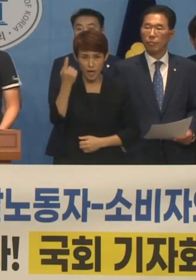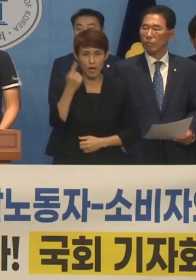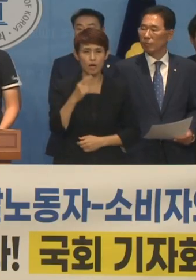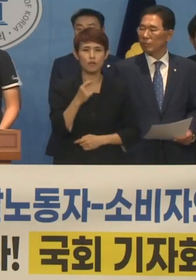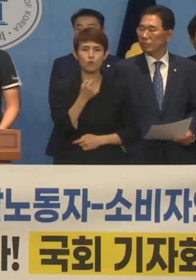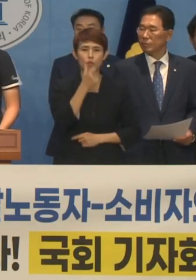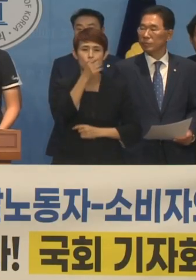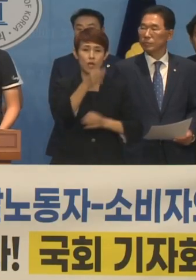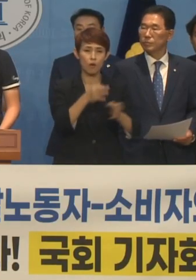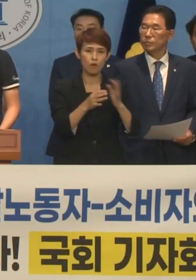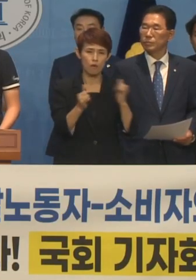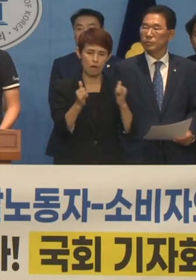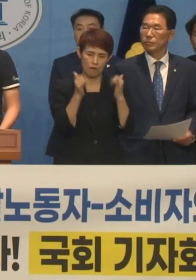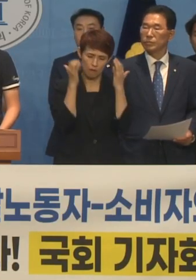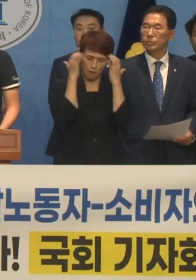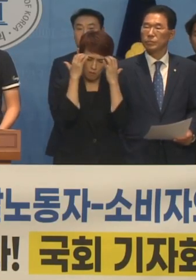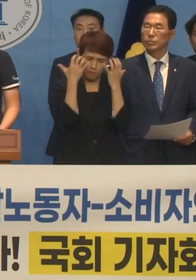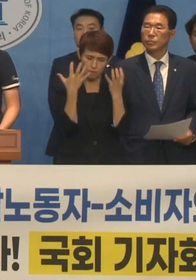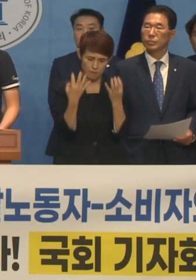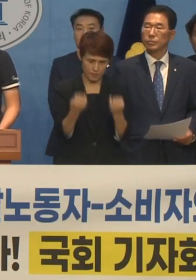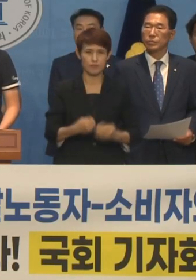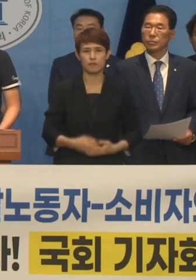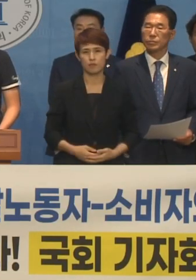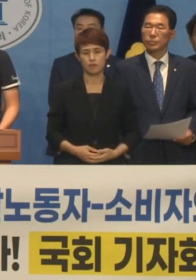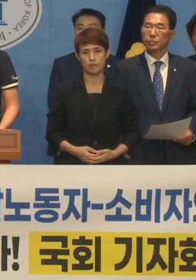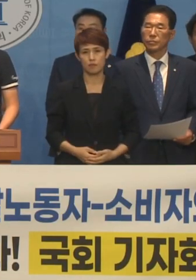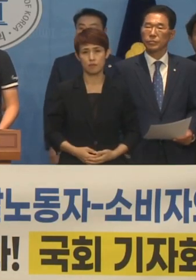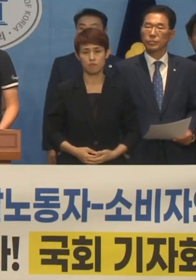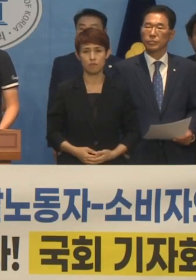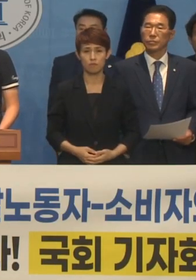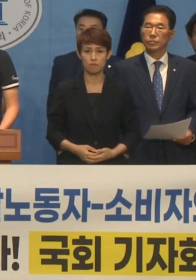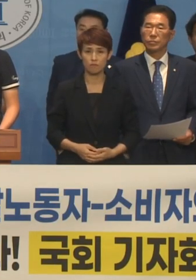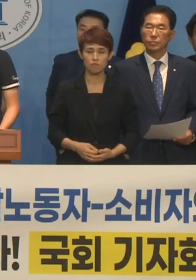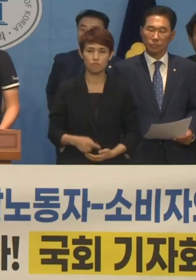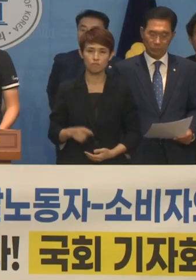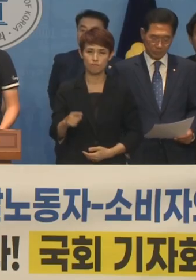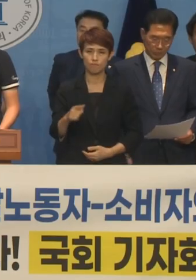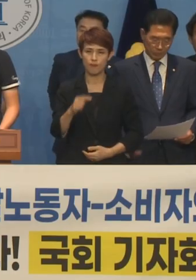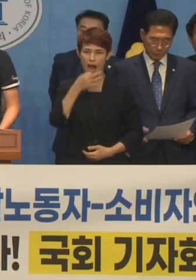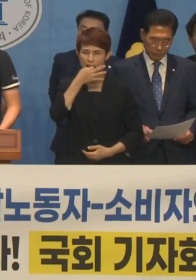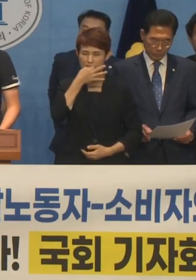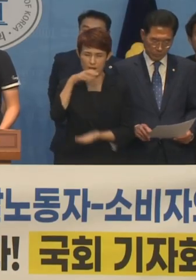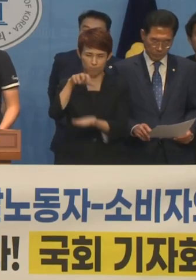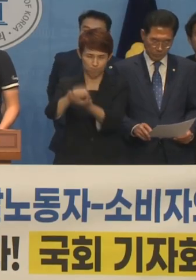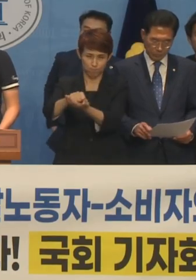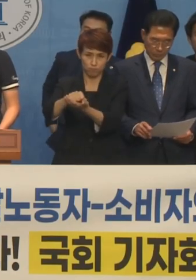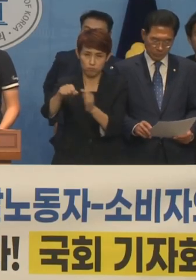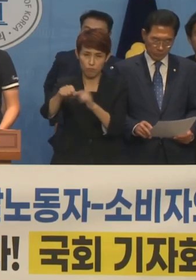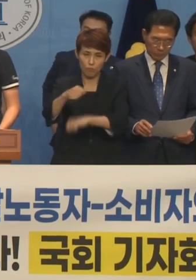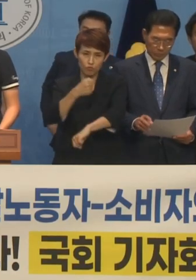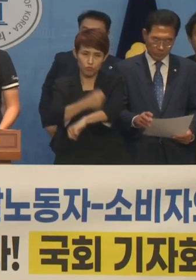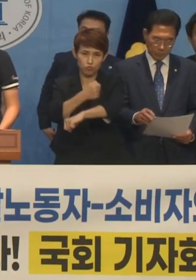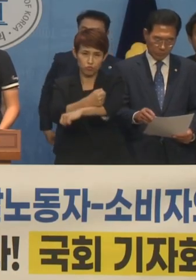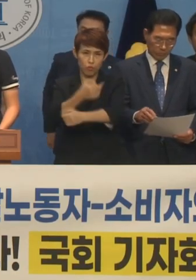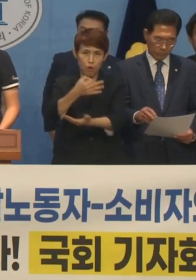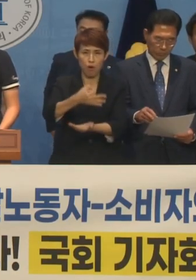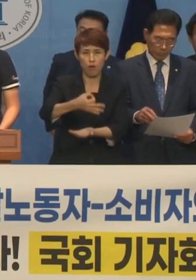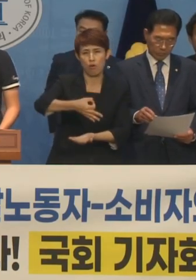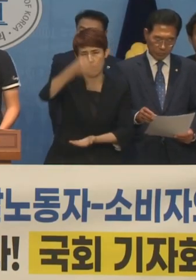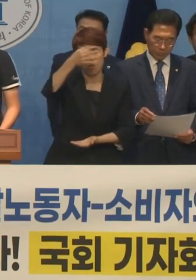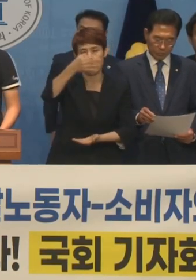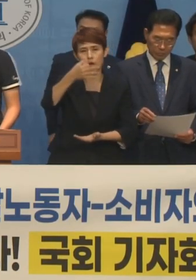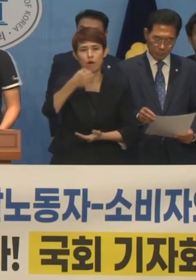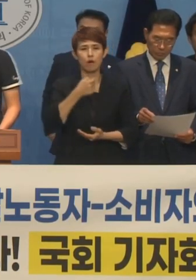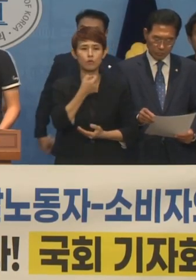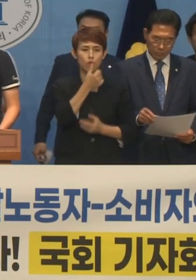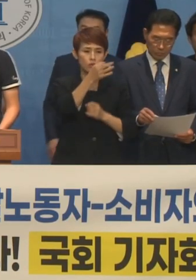3중고의 어려움을 느끼고 있습니다. 이런 상황 속에서 독과점 배달 플랫폼의 과도한 수수료는 소상공인에게 날이 갈수록